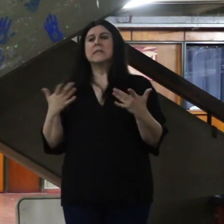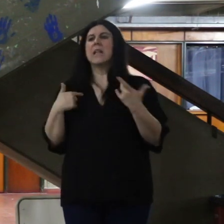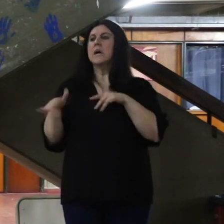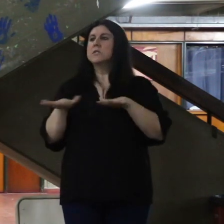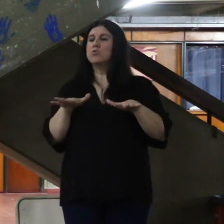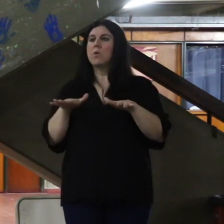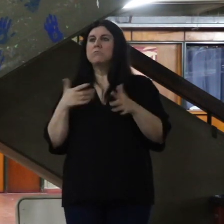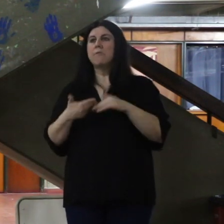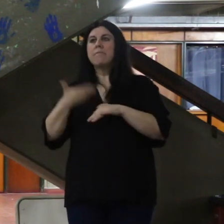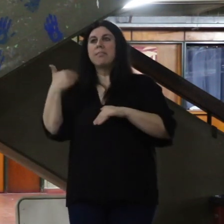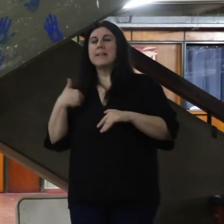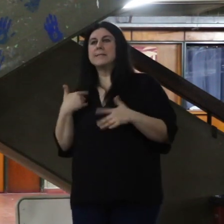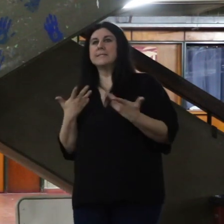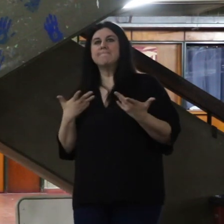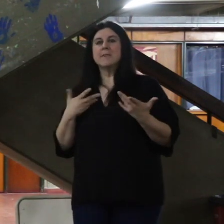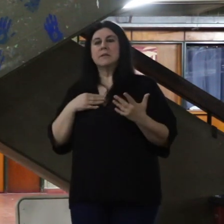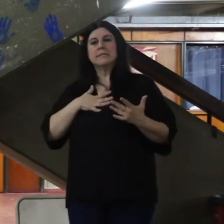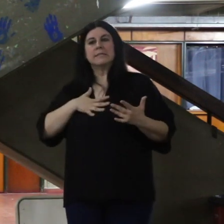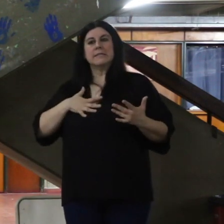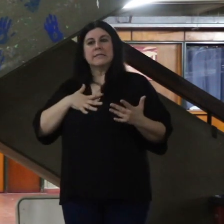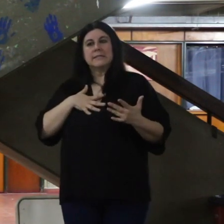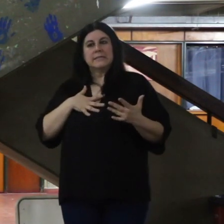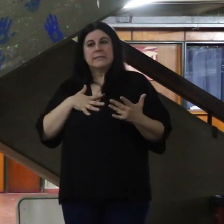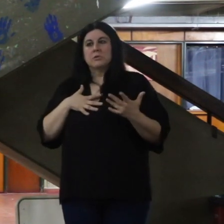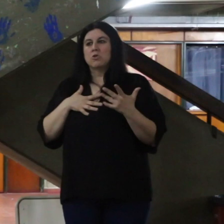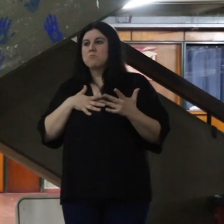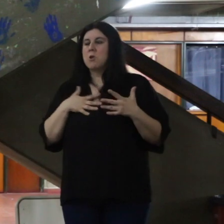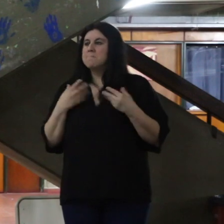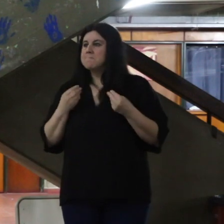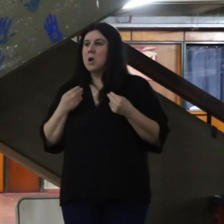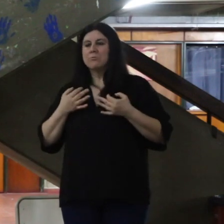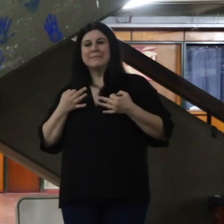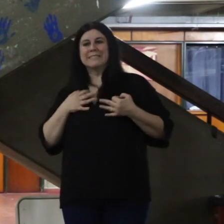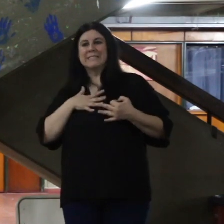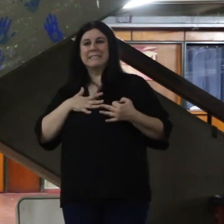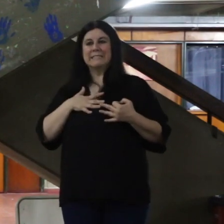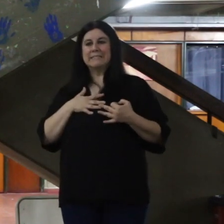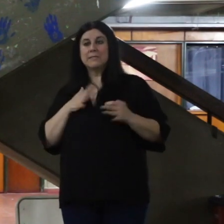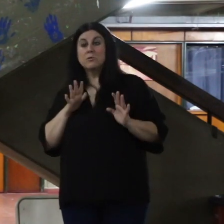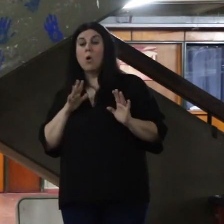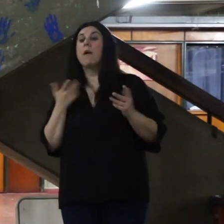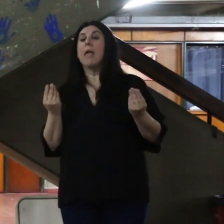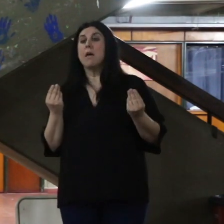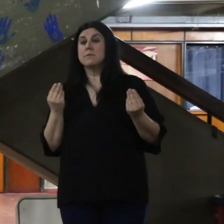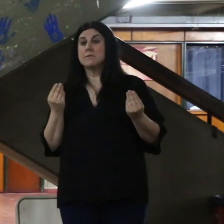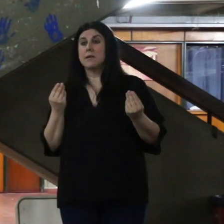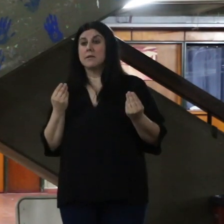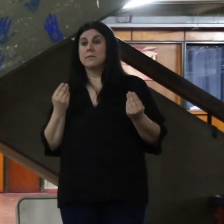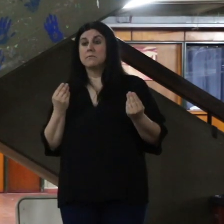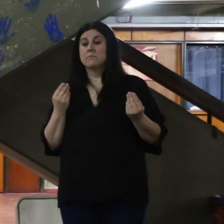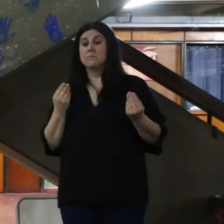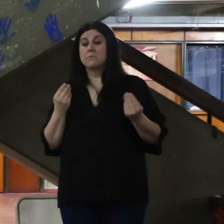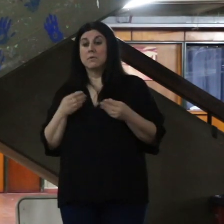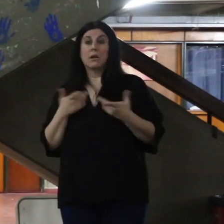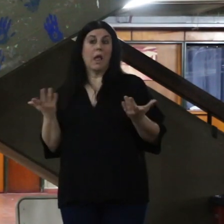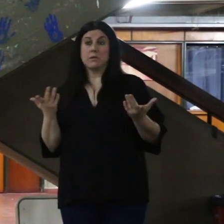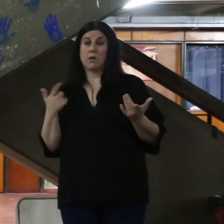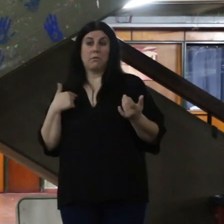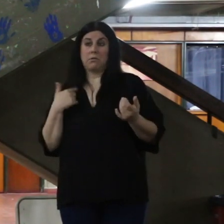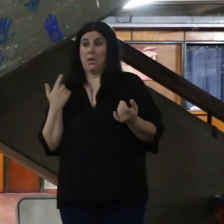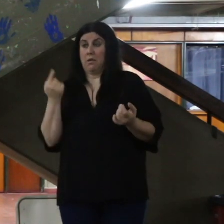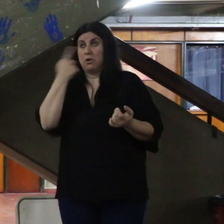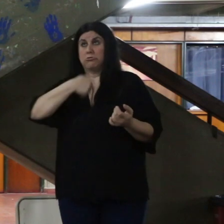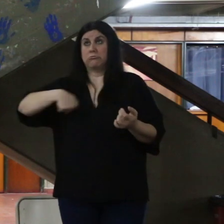incomodidad, como todas las incomodidades, creo, nos lleva, ¿sí?, a